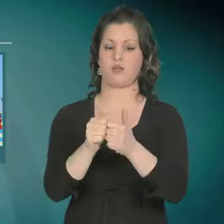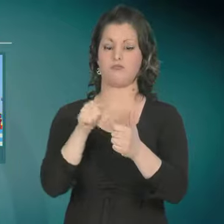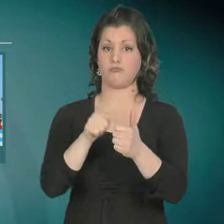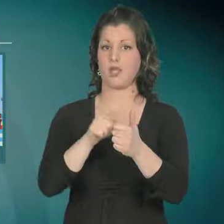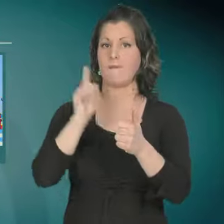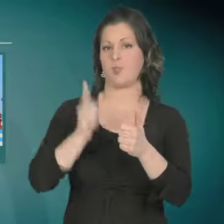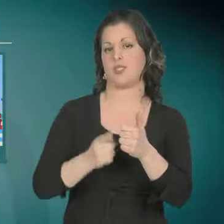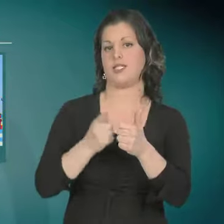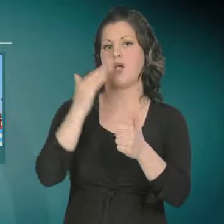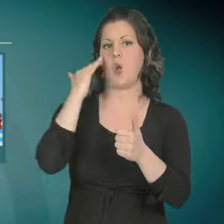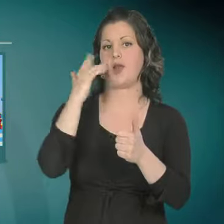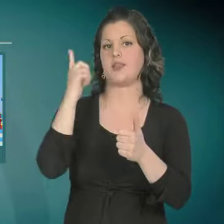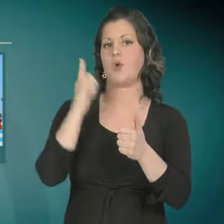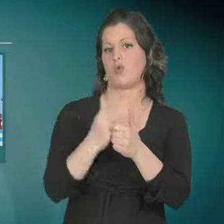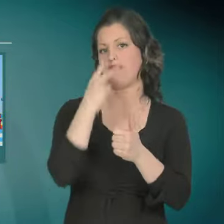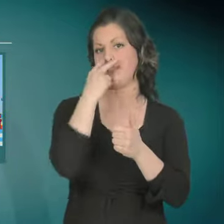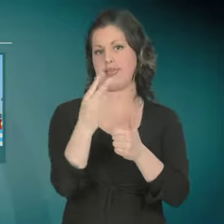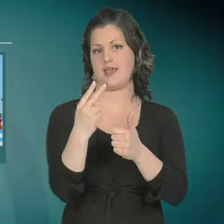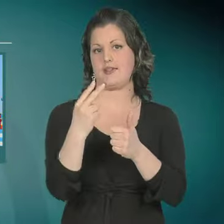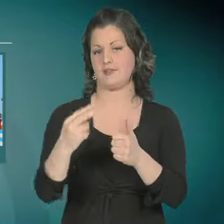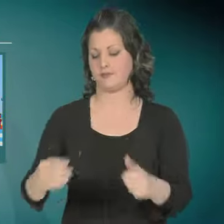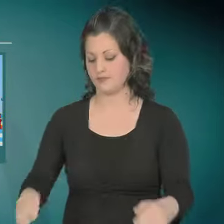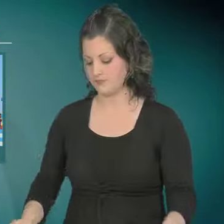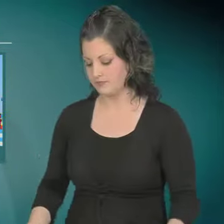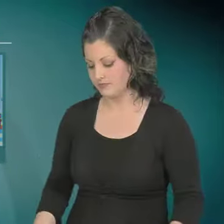einer hörenden und sehenden Person.